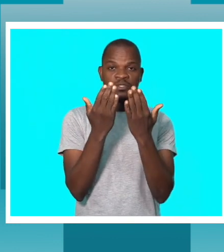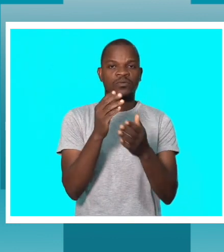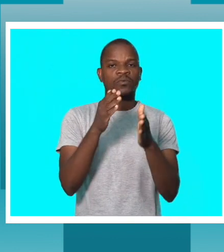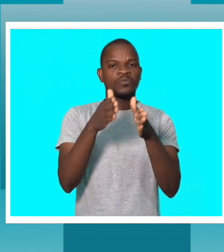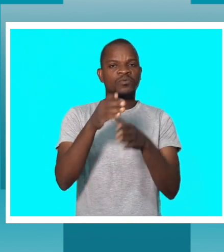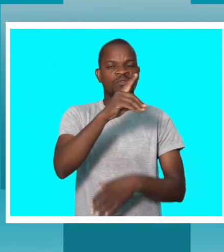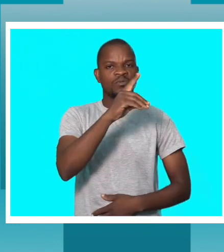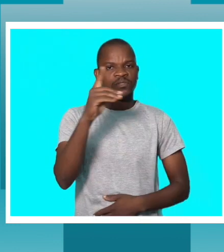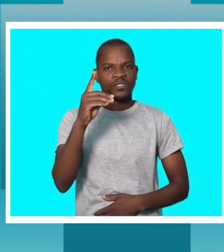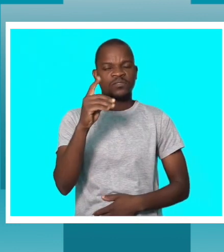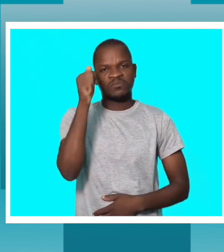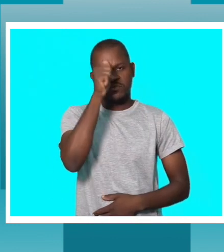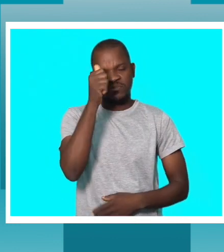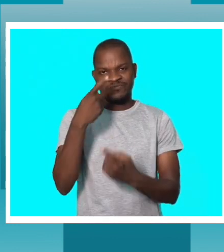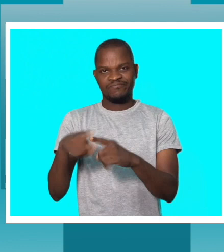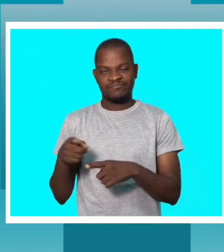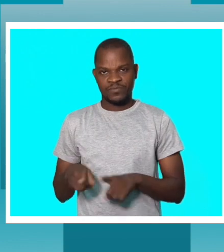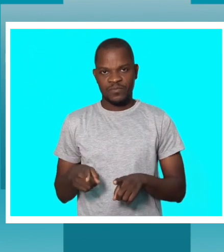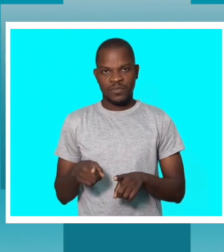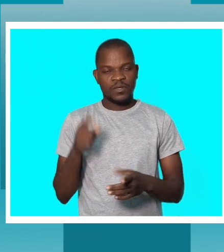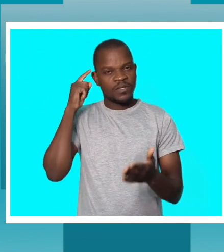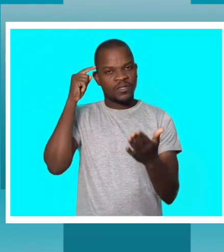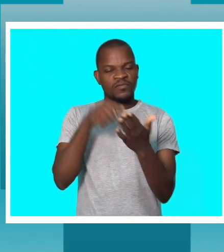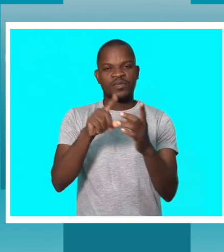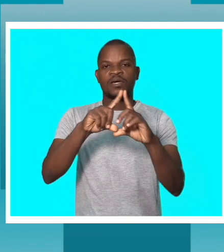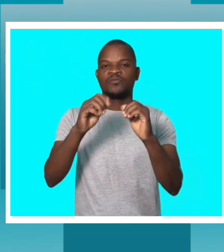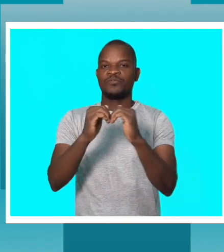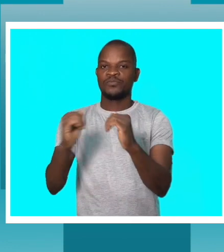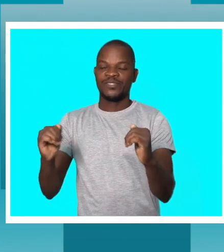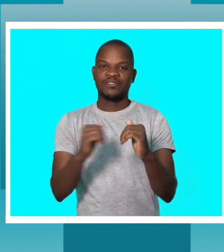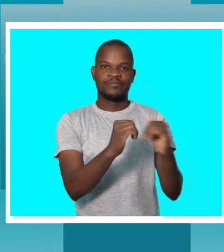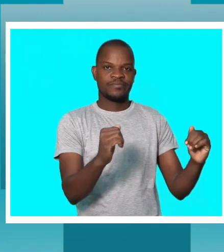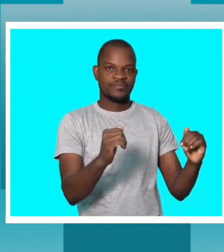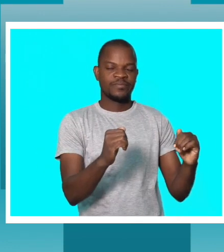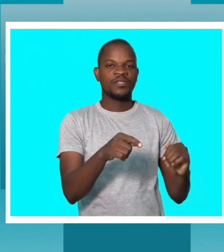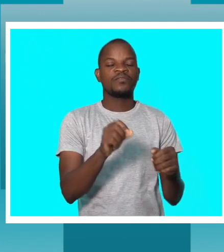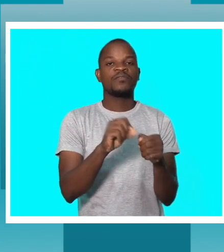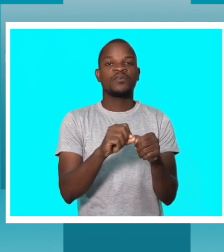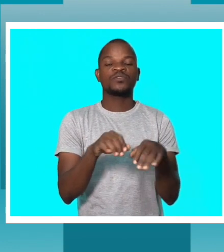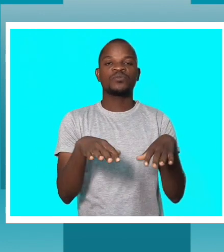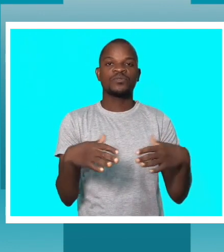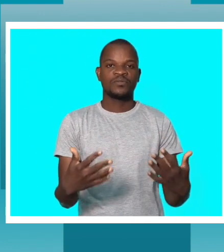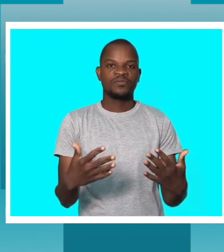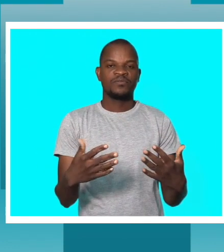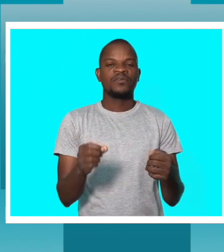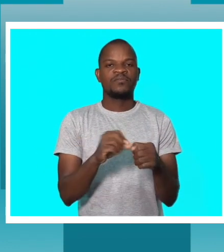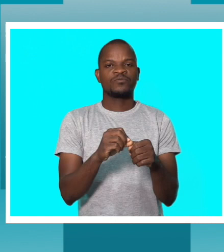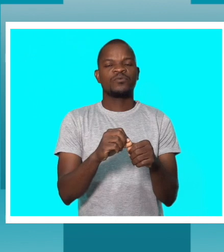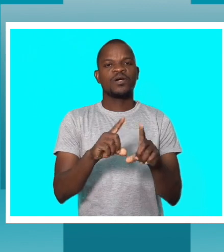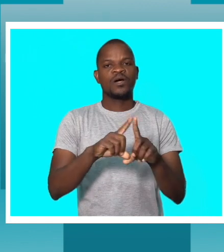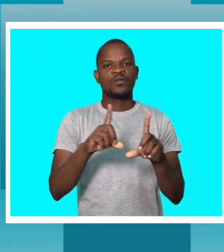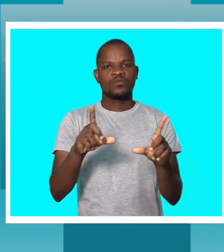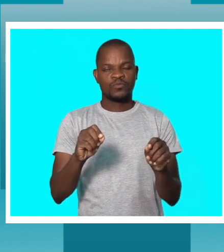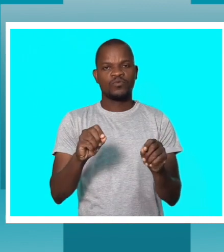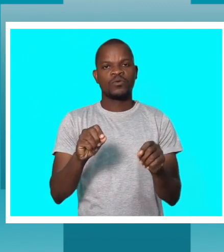estudantes com deficiência do ensino superior. Então, essa é, esta especialidade, essa especificidade é que torna, é